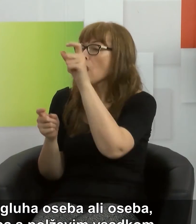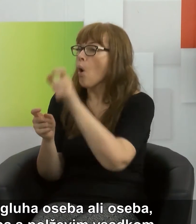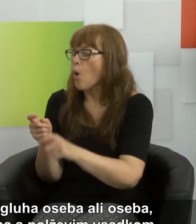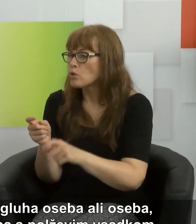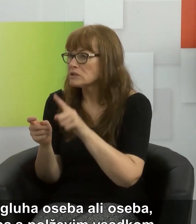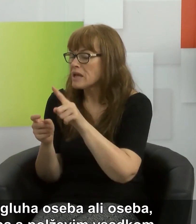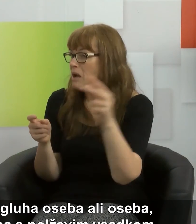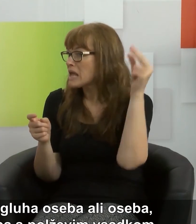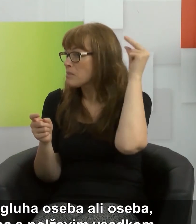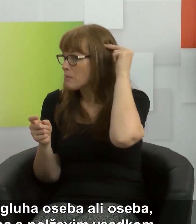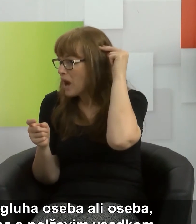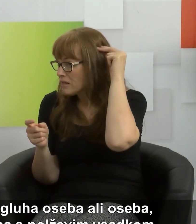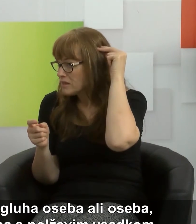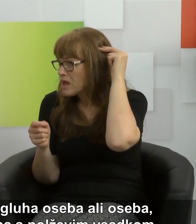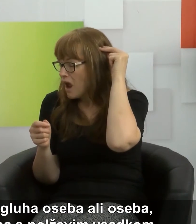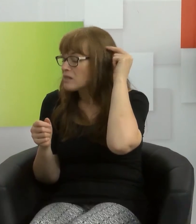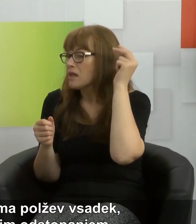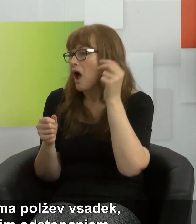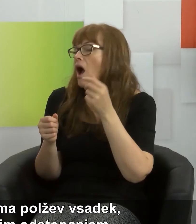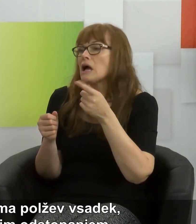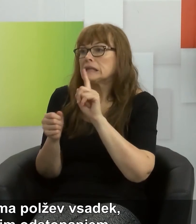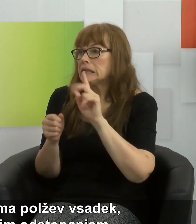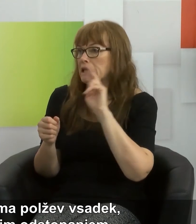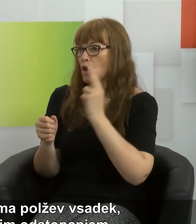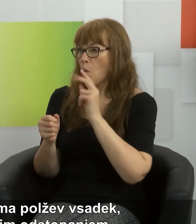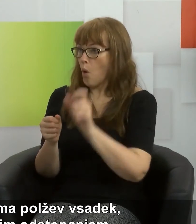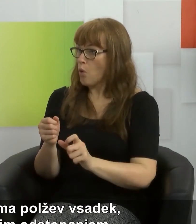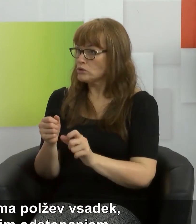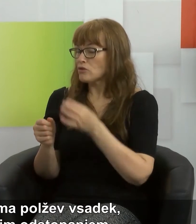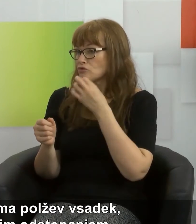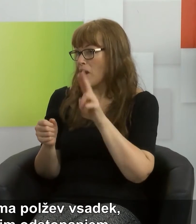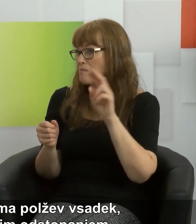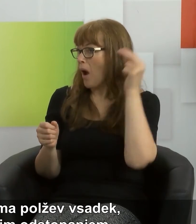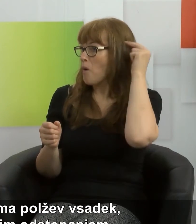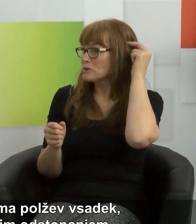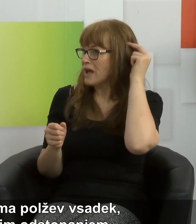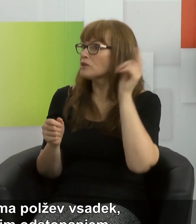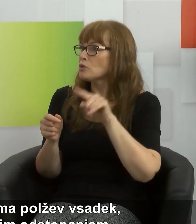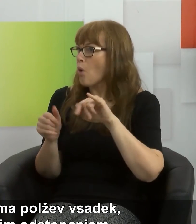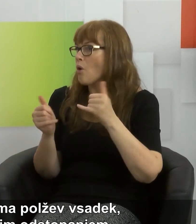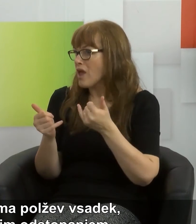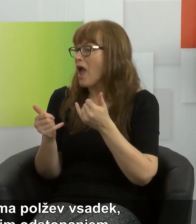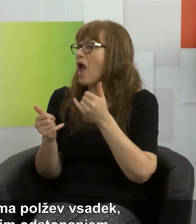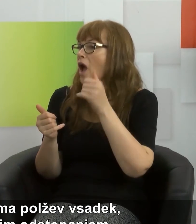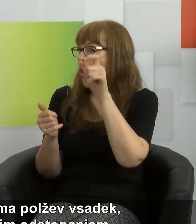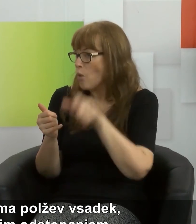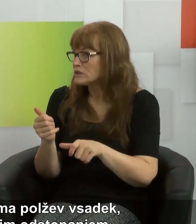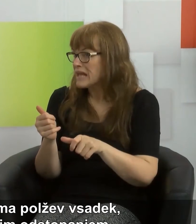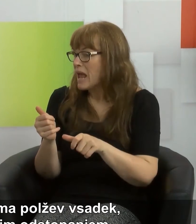ki je implantirana, oseba s polžjim vsadkom, ni gluha oseba, če ima polžji vsadek. To je oseba